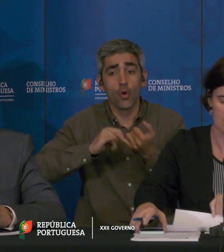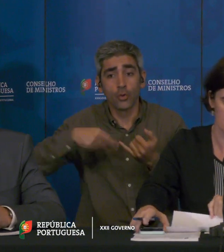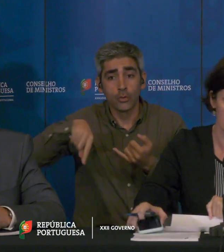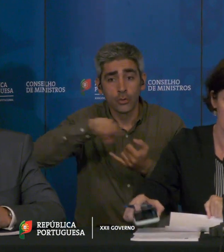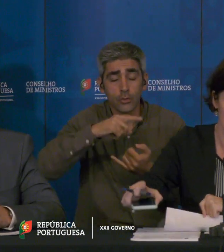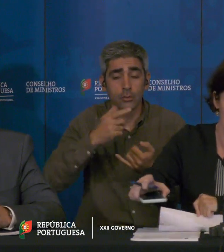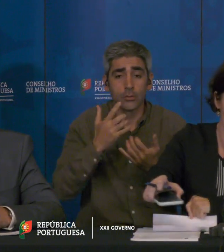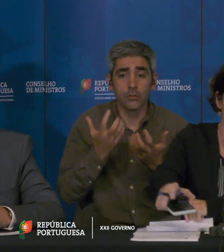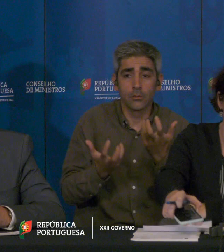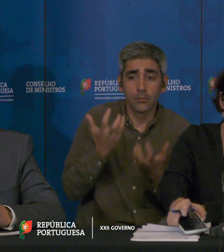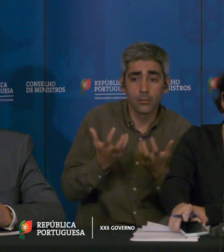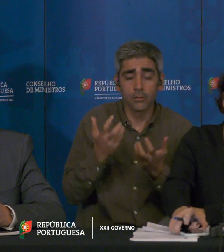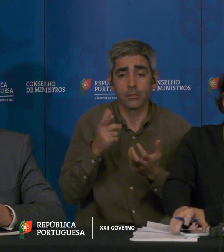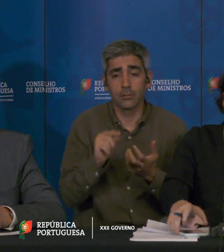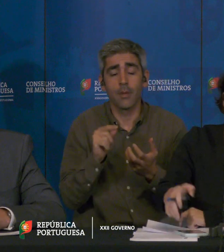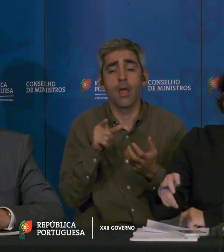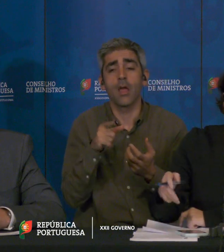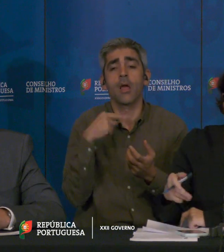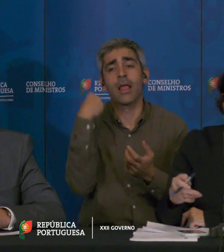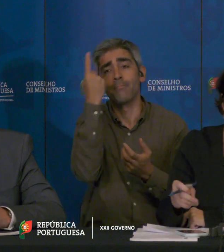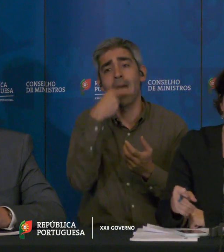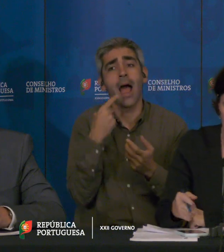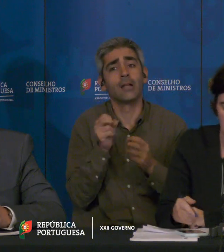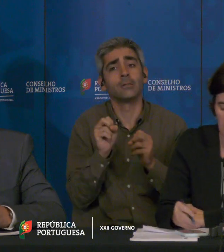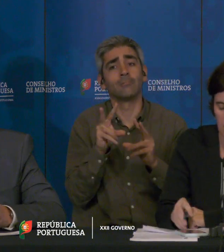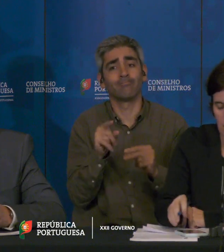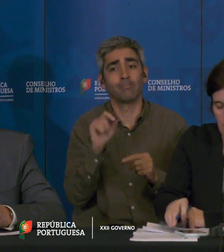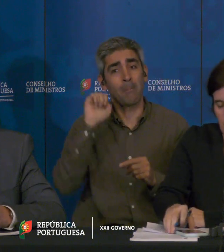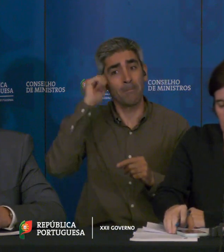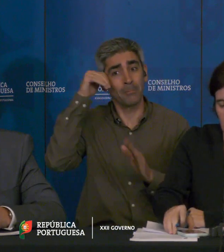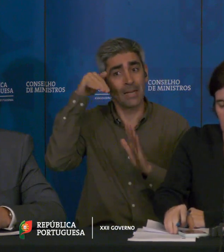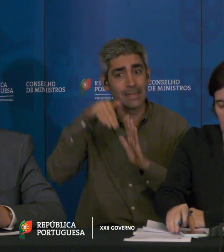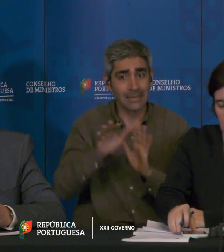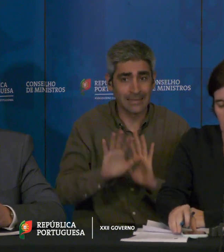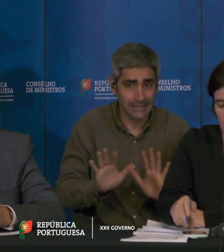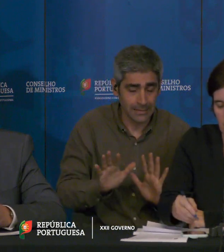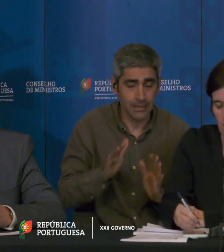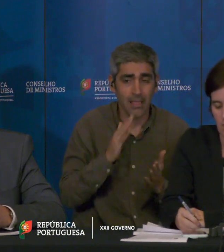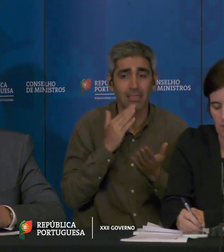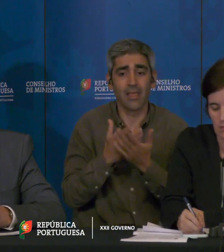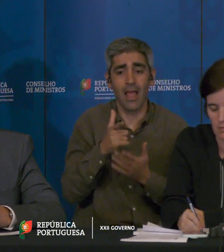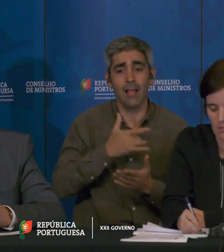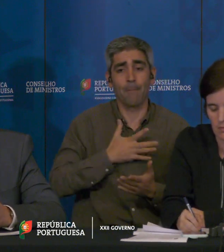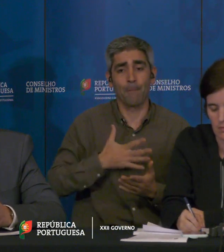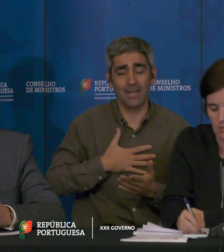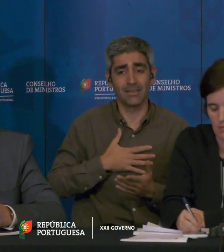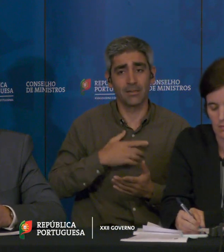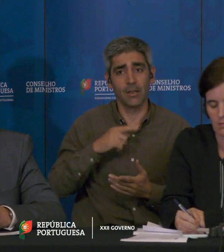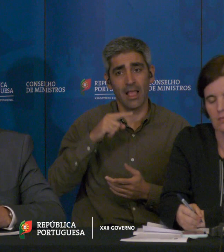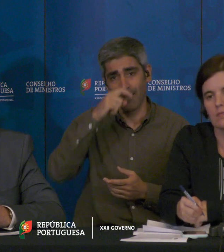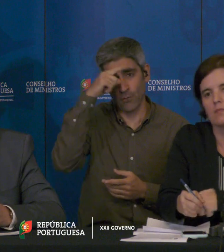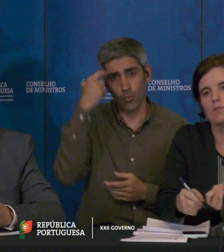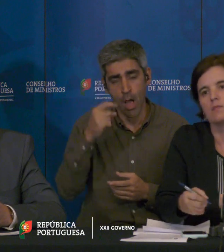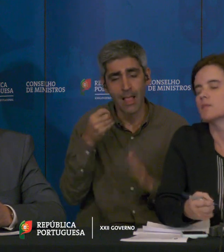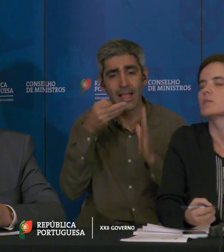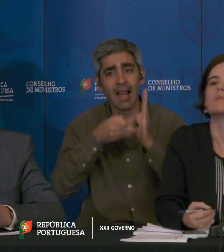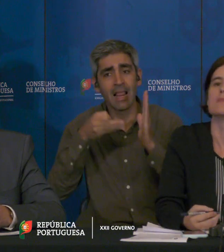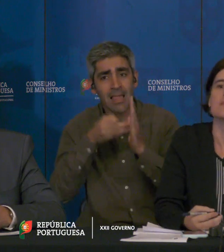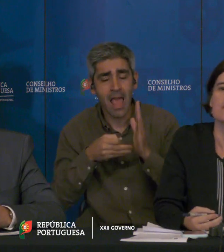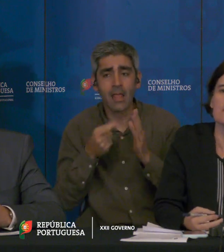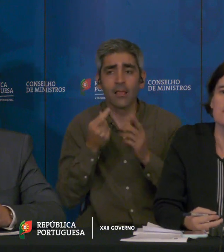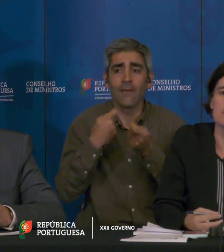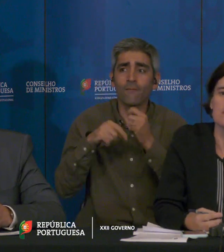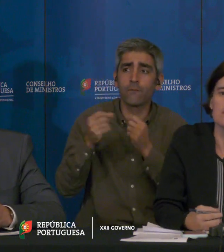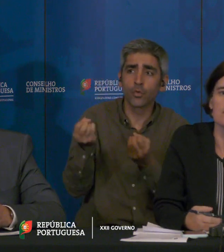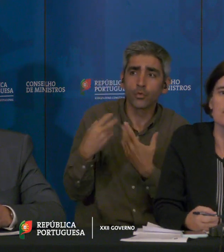colocada do ponto de vista reputacional tem levado a empresa a entrar em dificuldades com os seus clientes, com os seus fornecedores